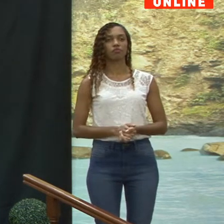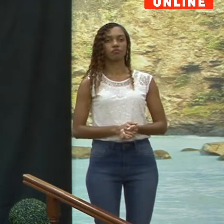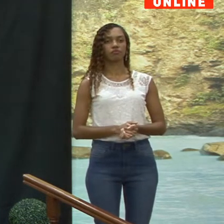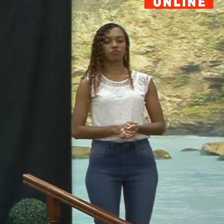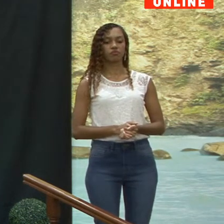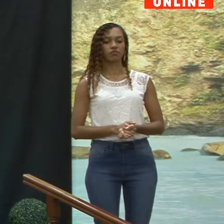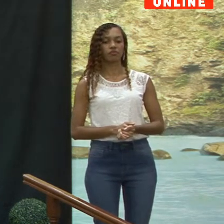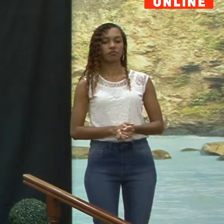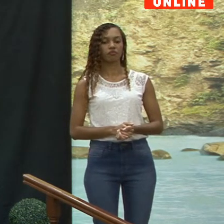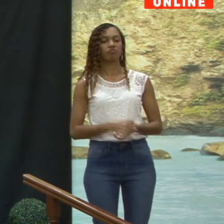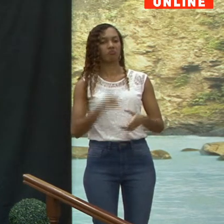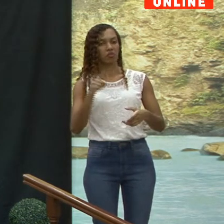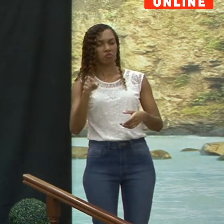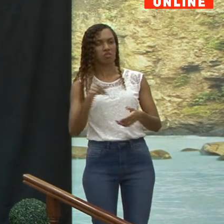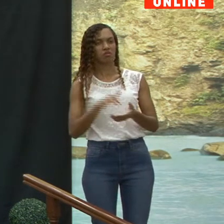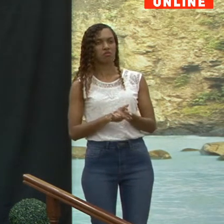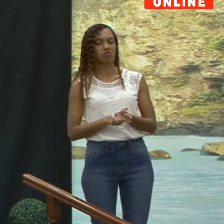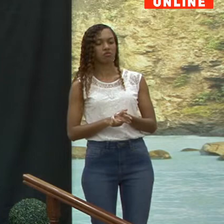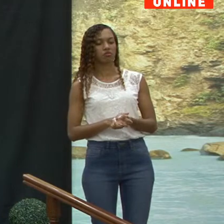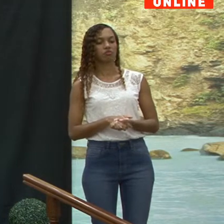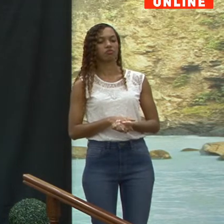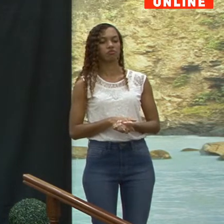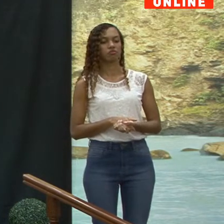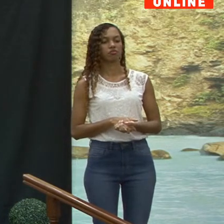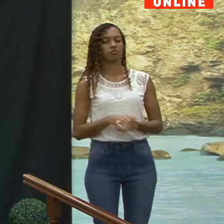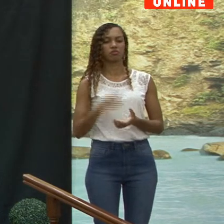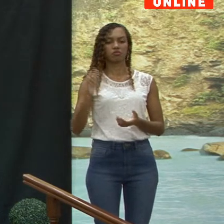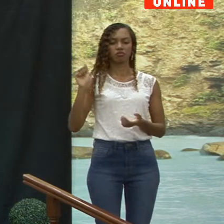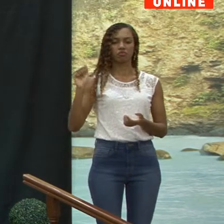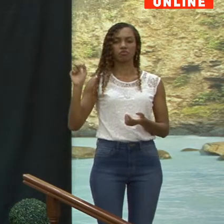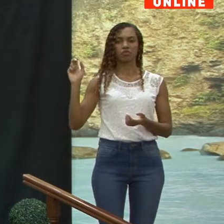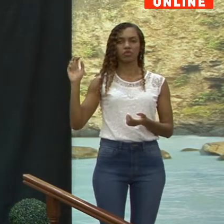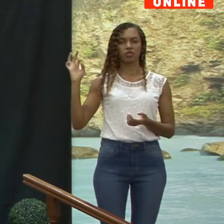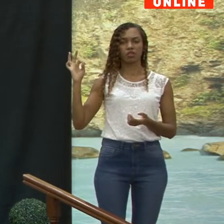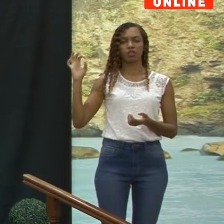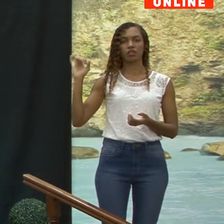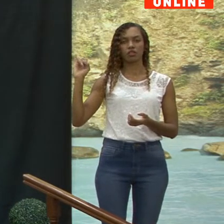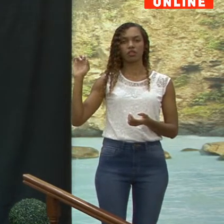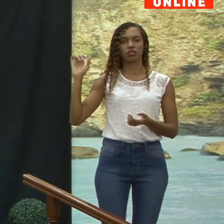Esse foi uma atitude errada